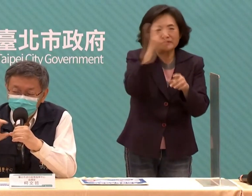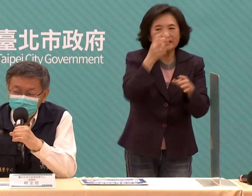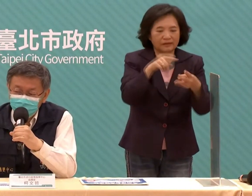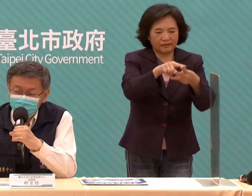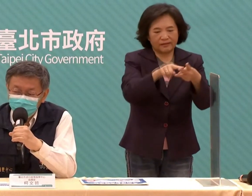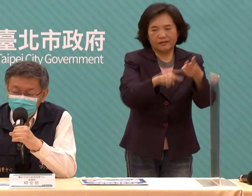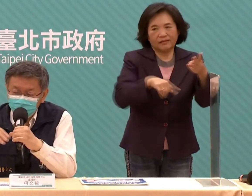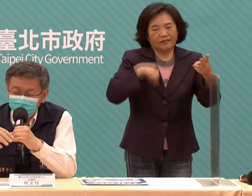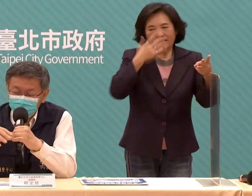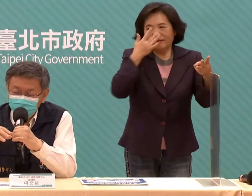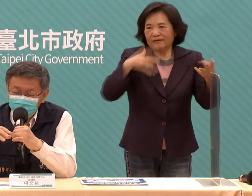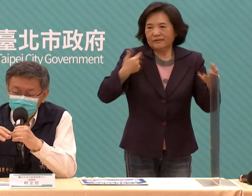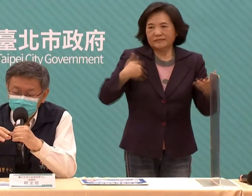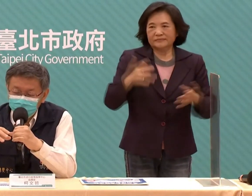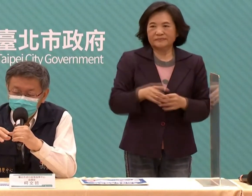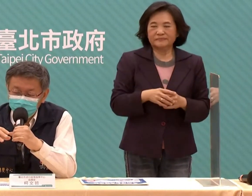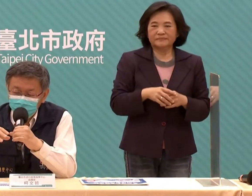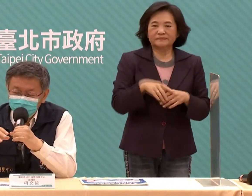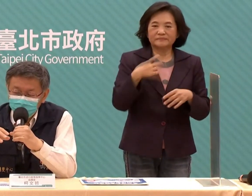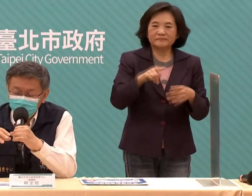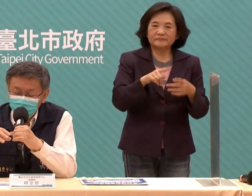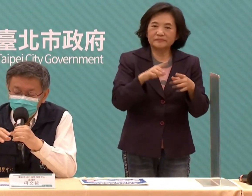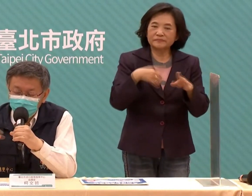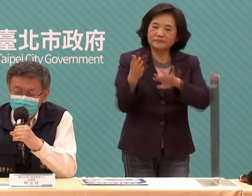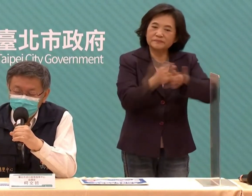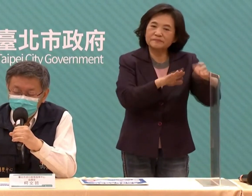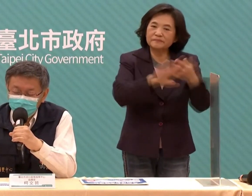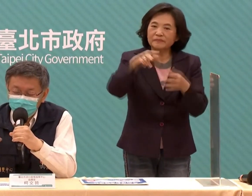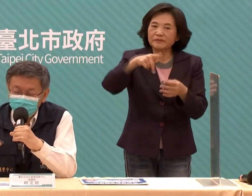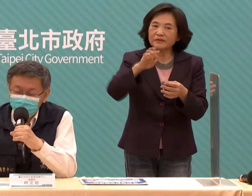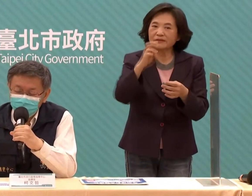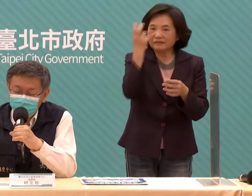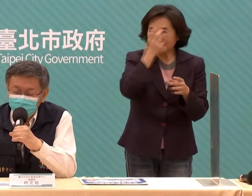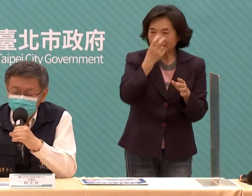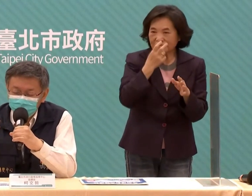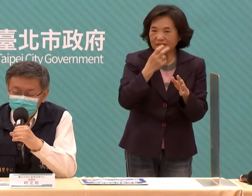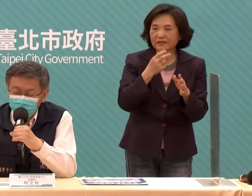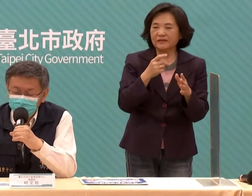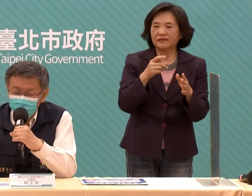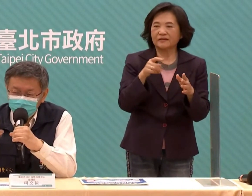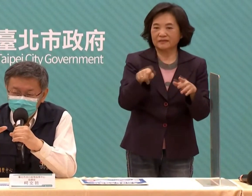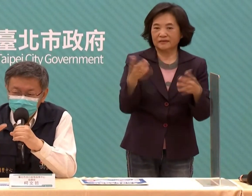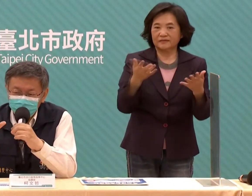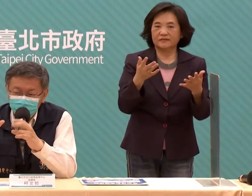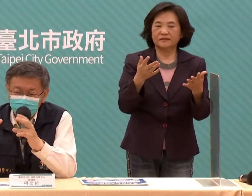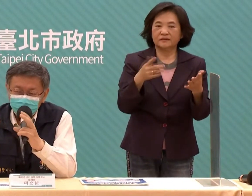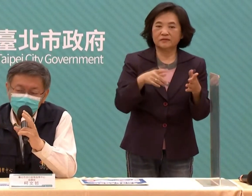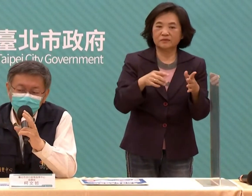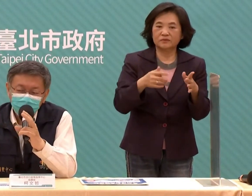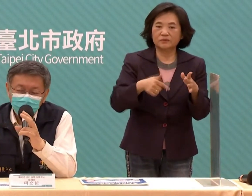大规模 PCR 的哈，或是这个快筛，你知道抗原快筛的哈，这个都是